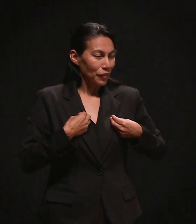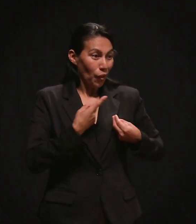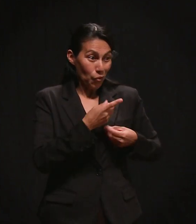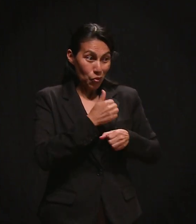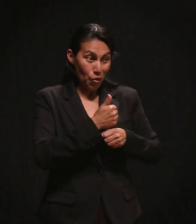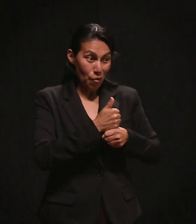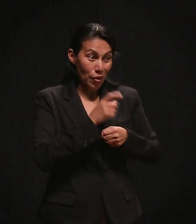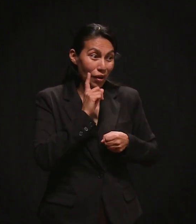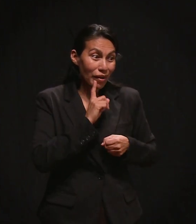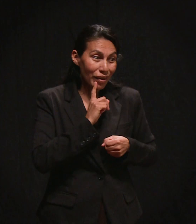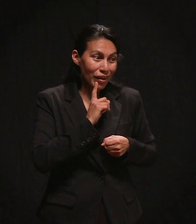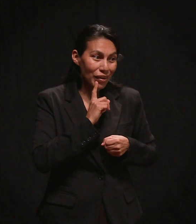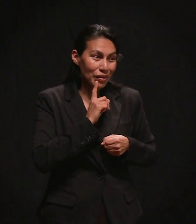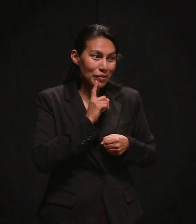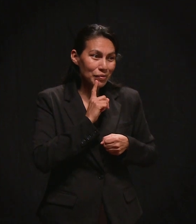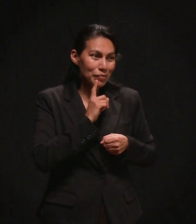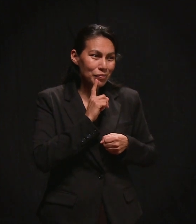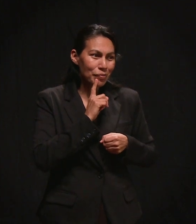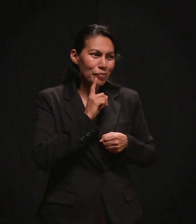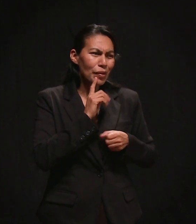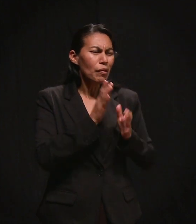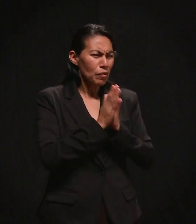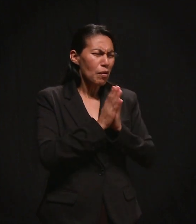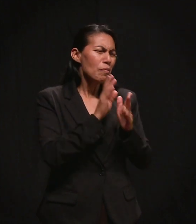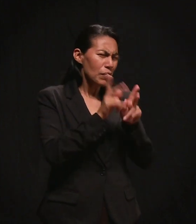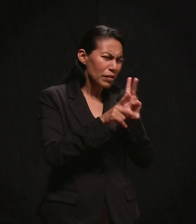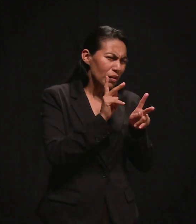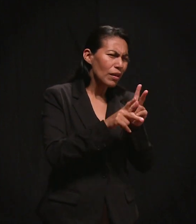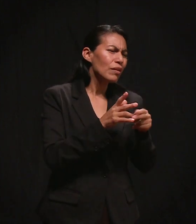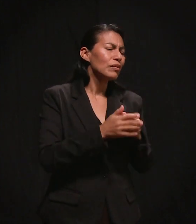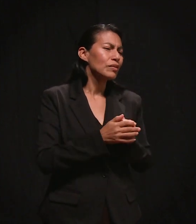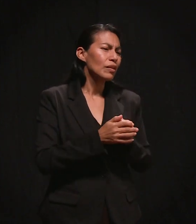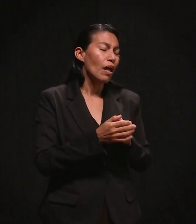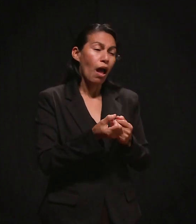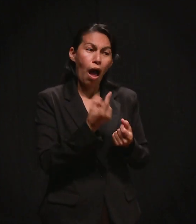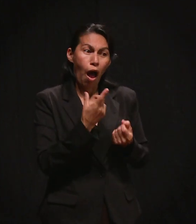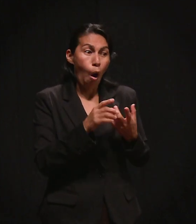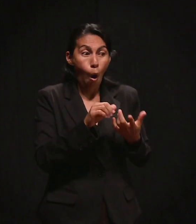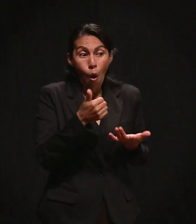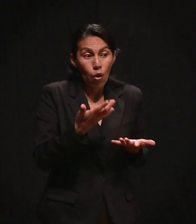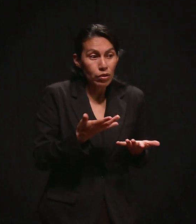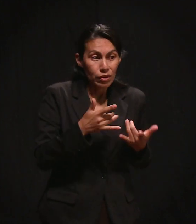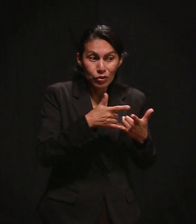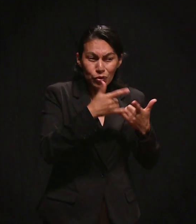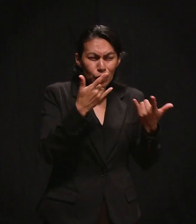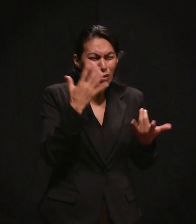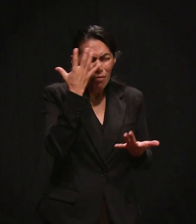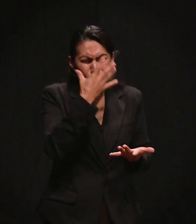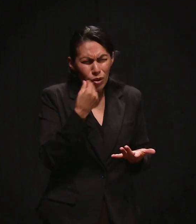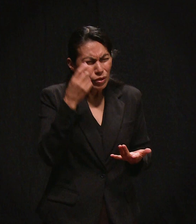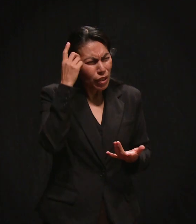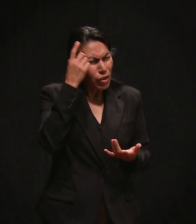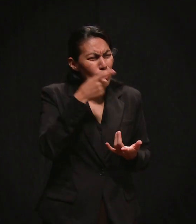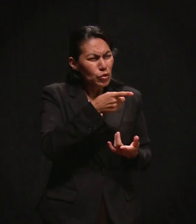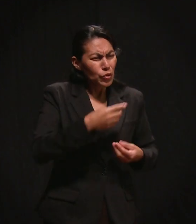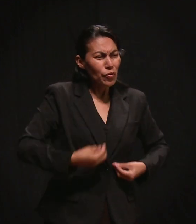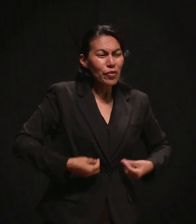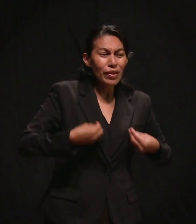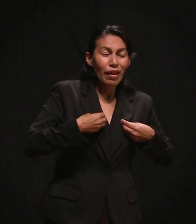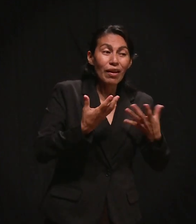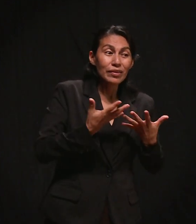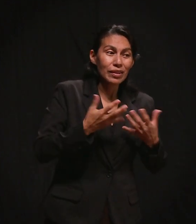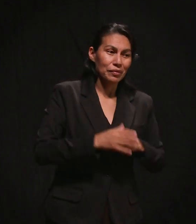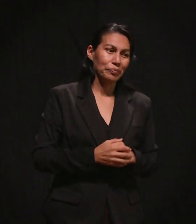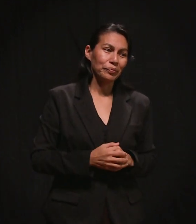abuelita. Cuéntanos algo también, algunas otras cosas hermosas que Dios ha hecho en tu vida, porque este es